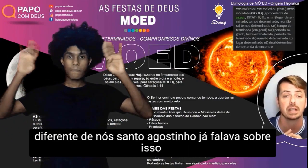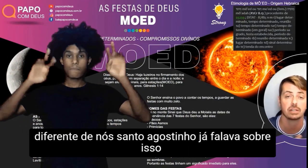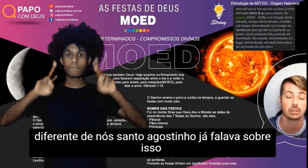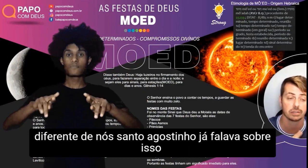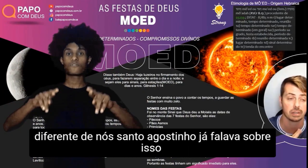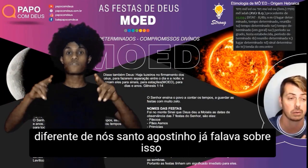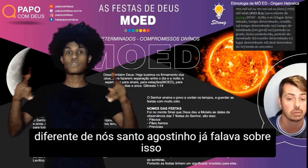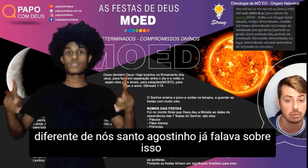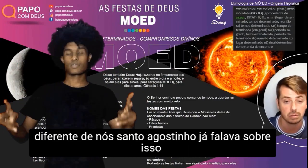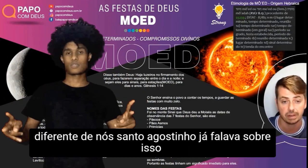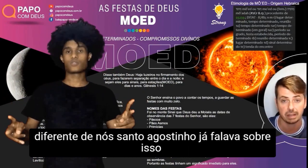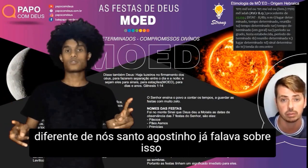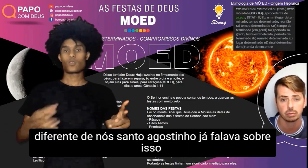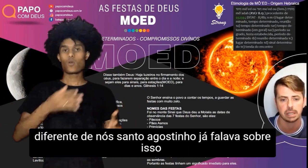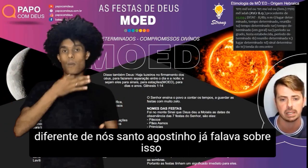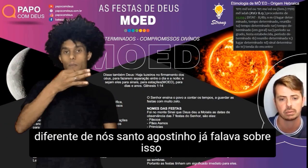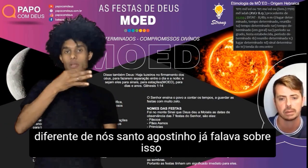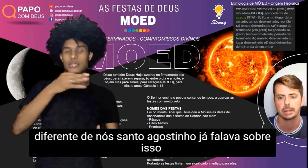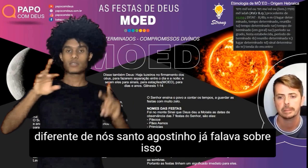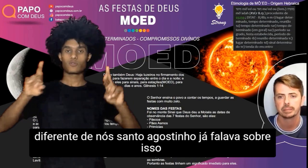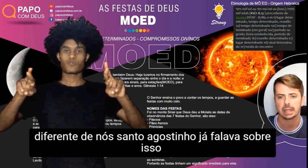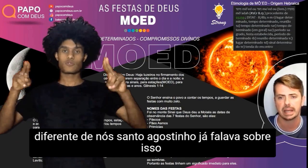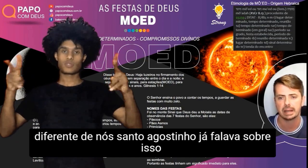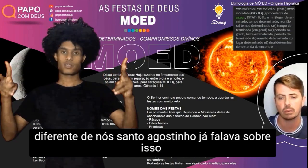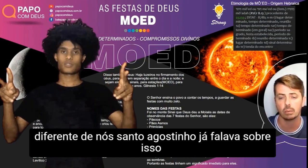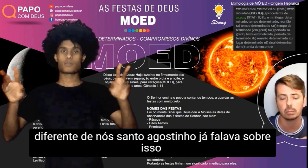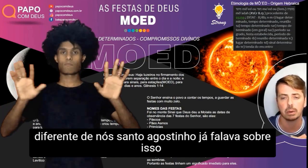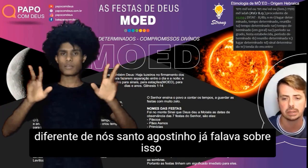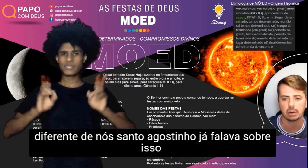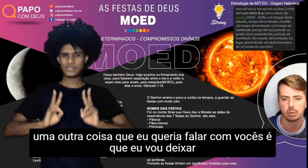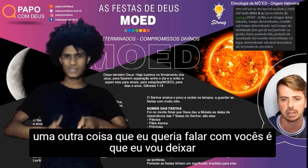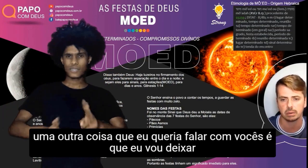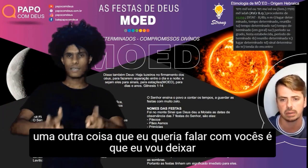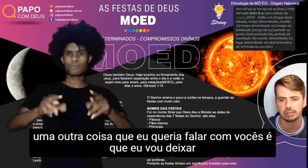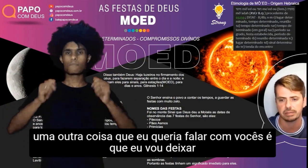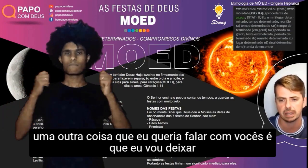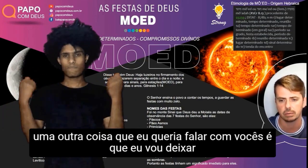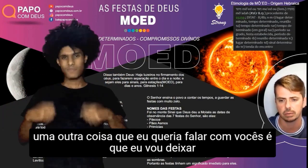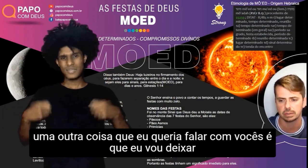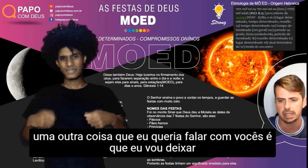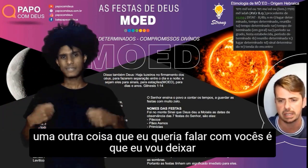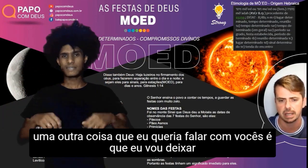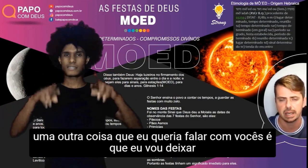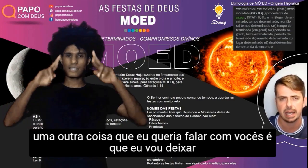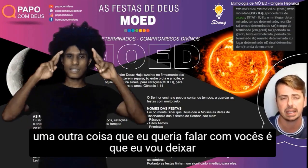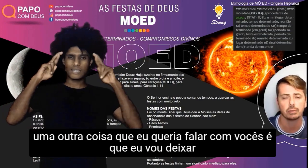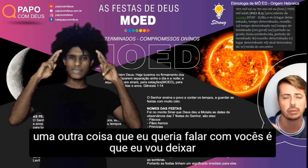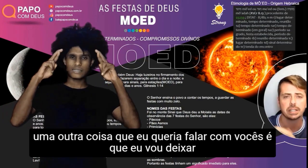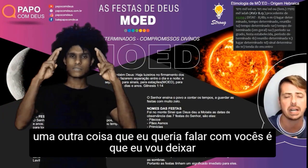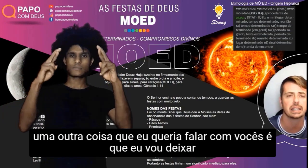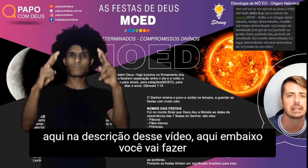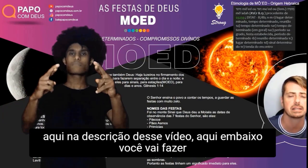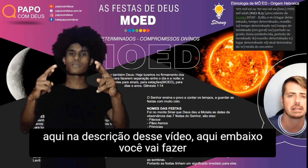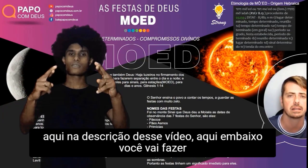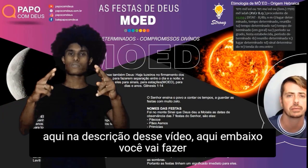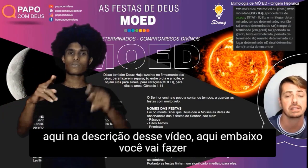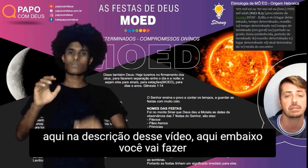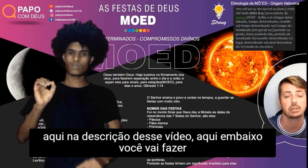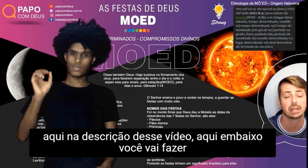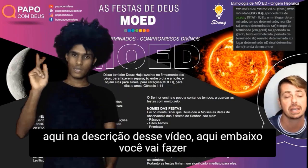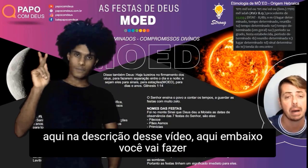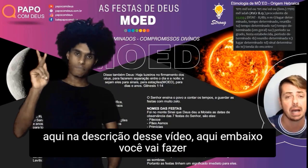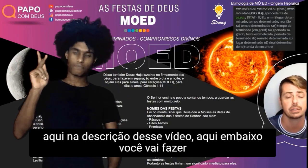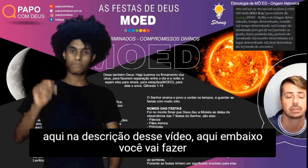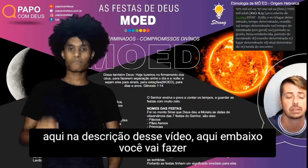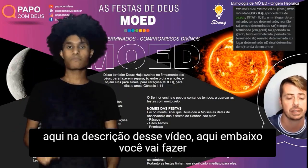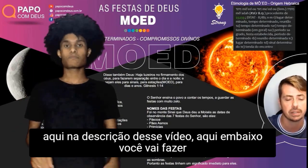pensam diferente de nós. Santo Agostinho já falava sobre isso. Uma outra coisa que eu queria falar com vocês é que eu vou deixar aqui na descrição desse